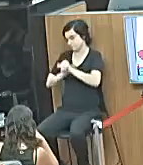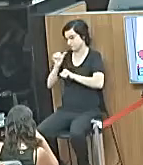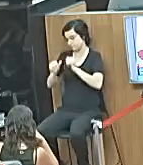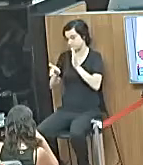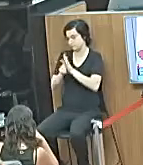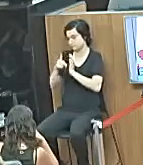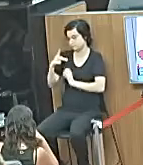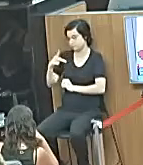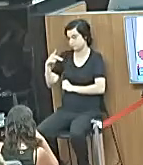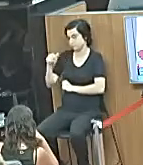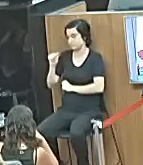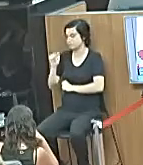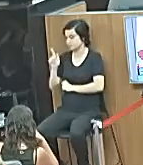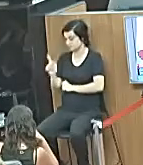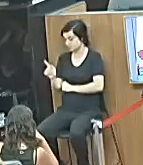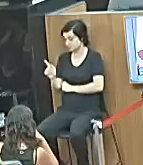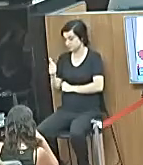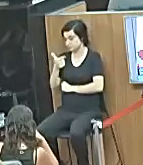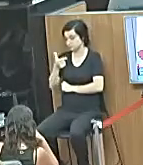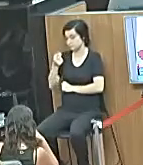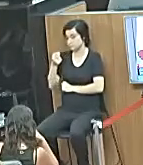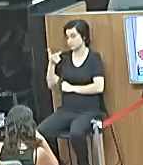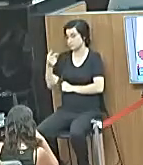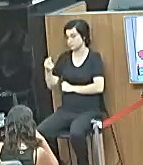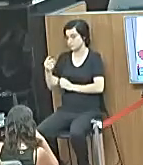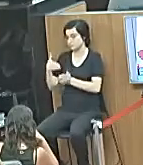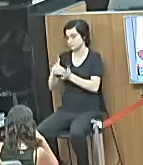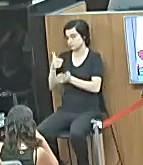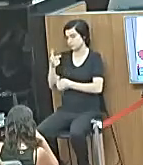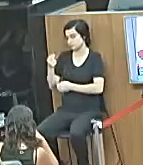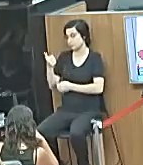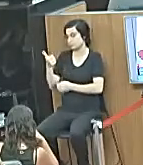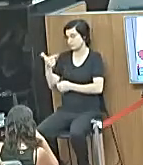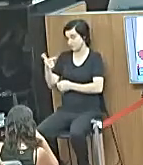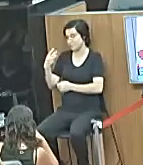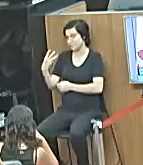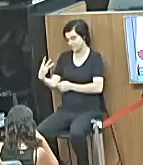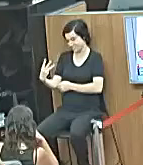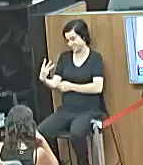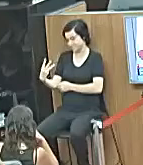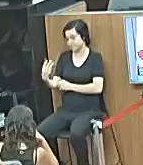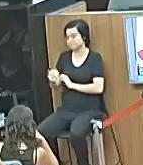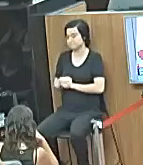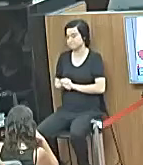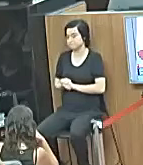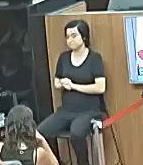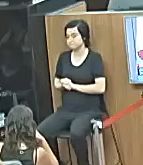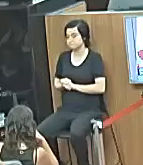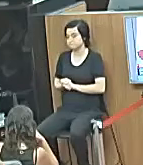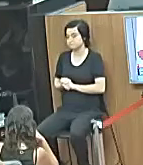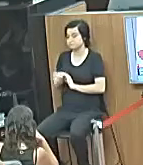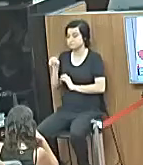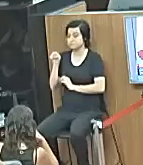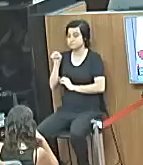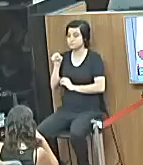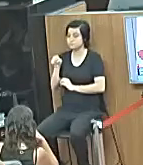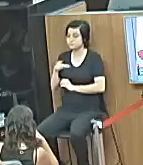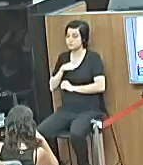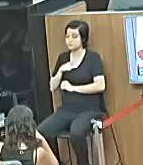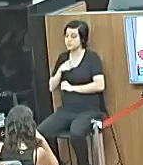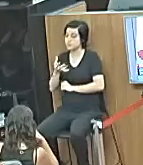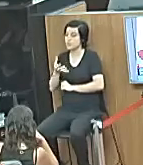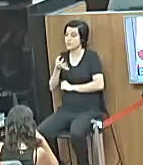ppg é 2020 e 2023 e de recomendações